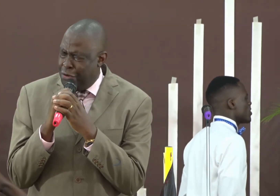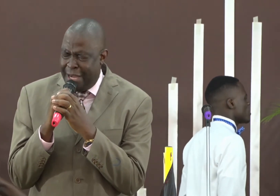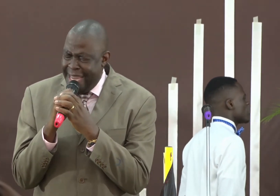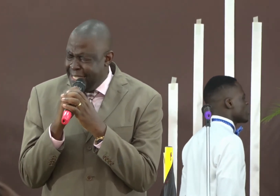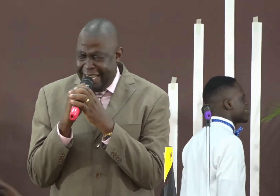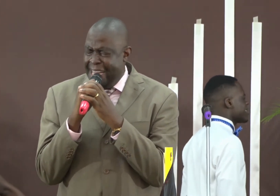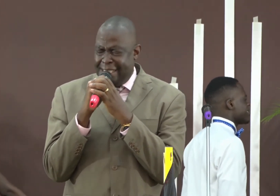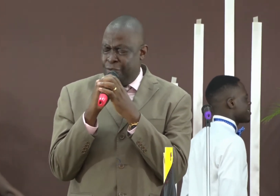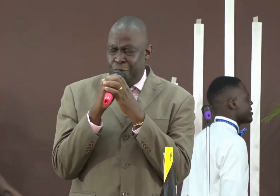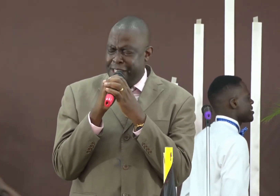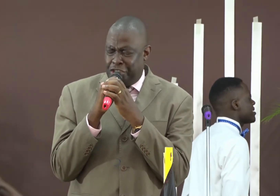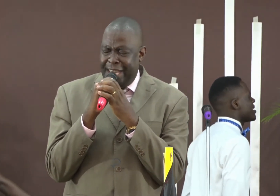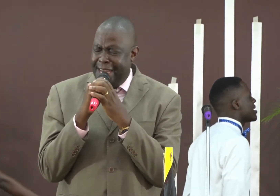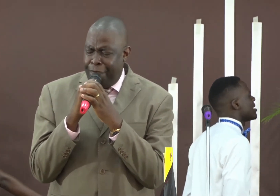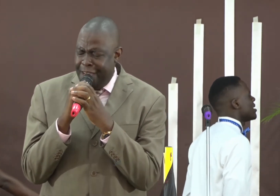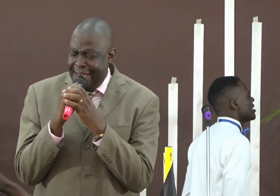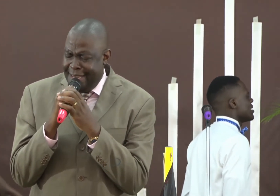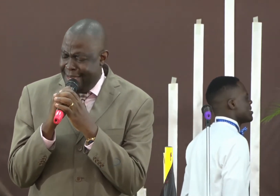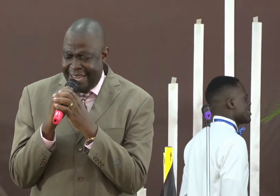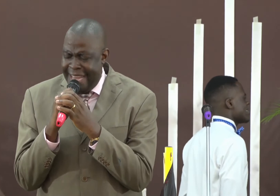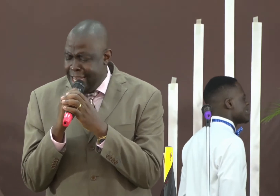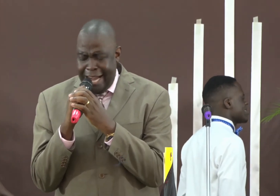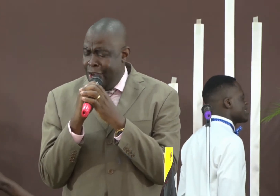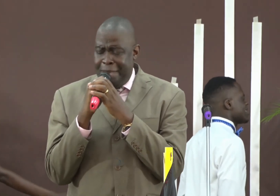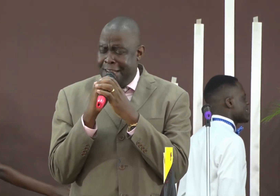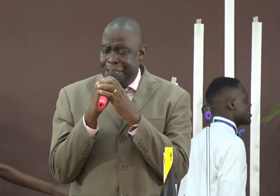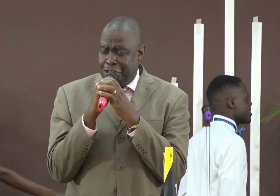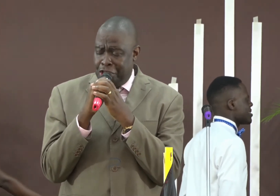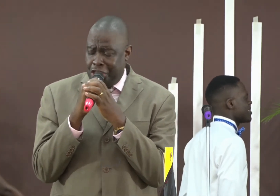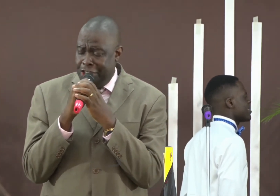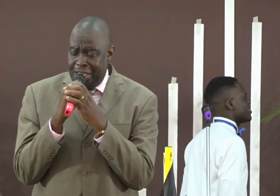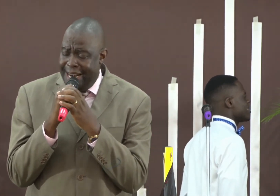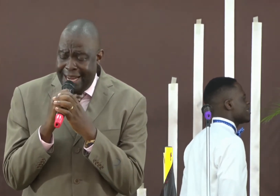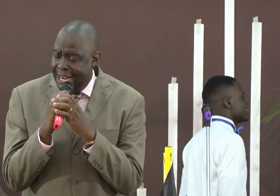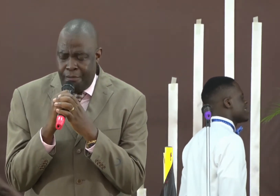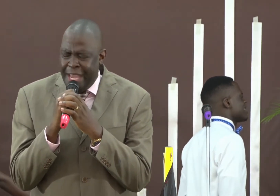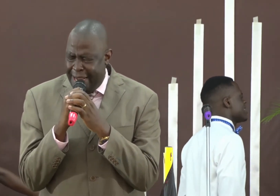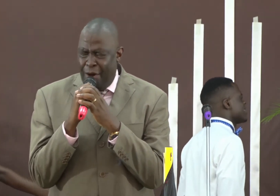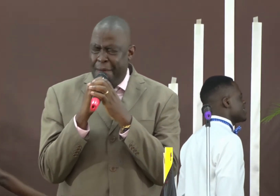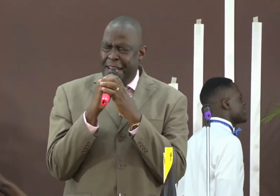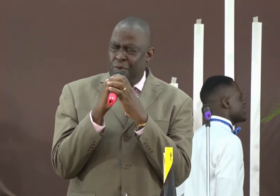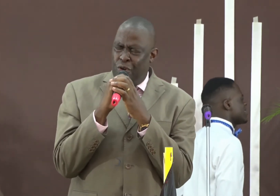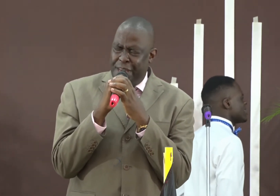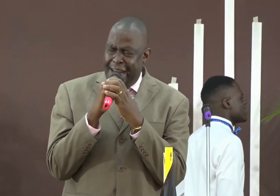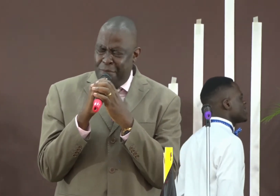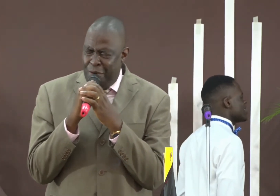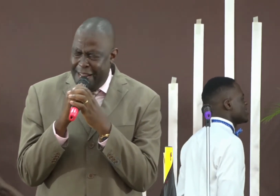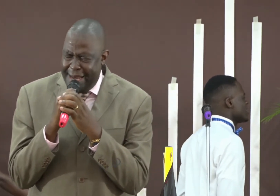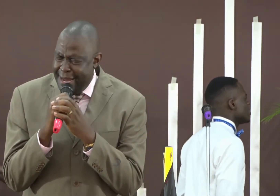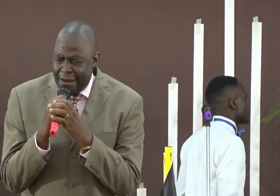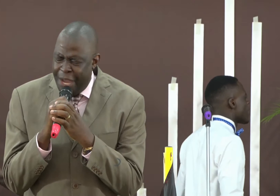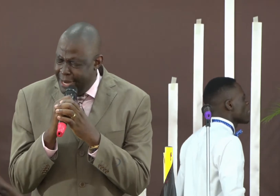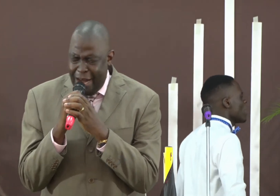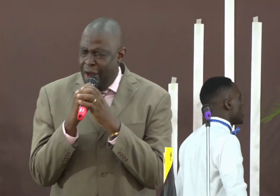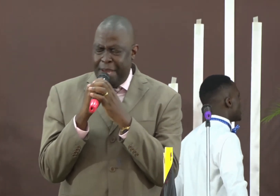masobo Tata kulwese ape Kawabele weche sechilala Kawabele wubu yami